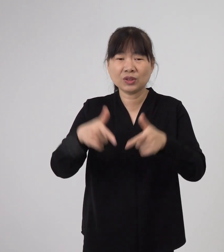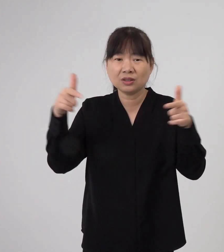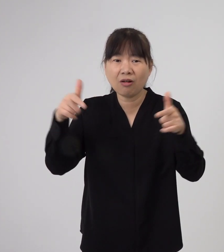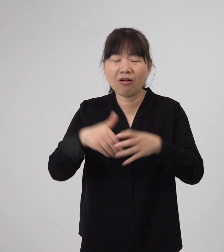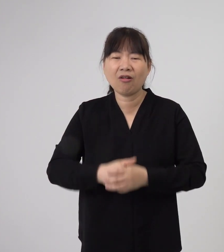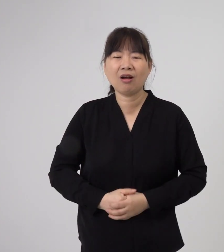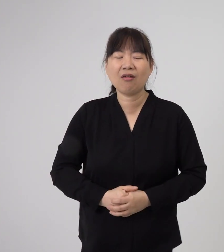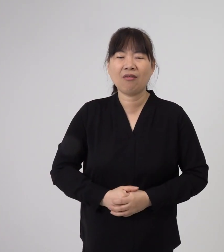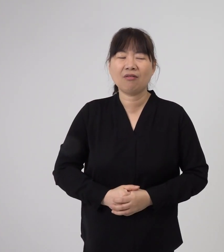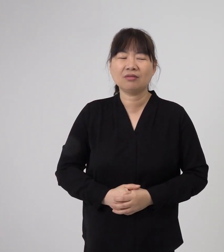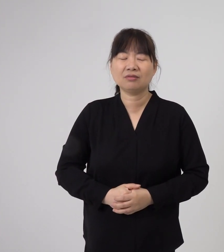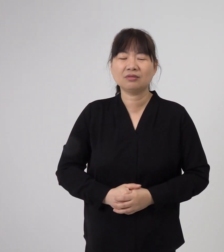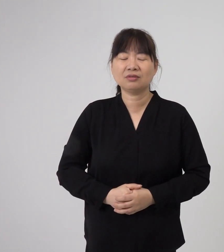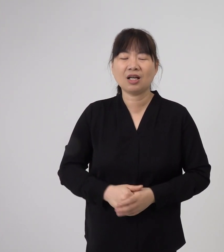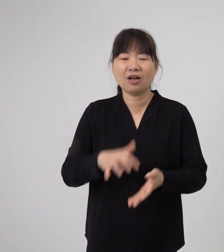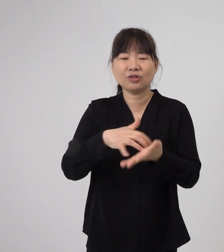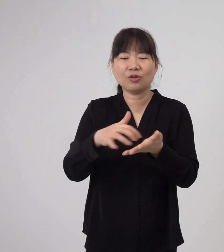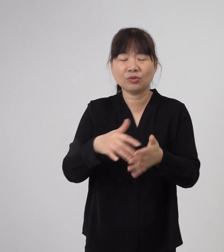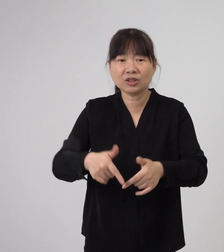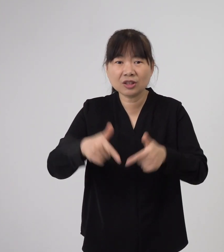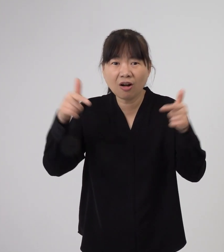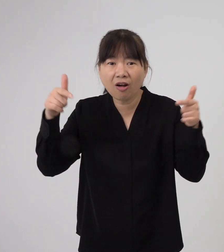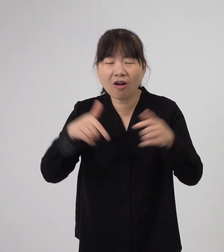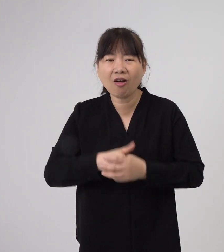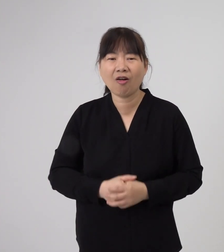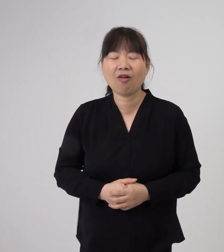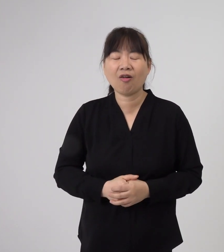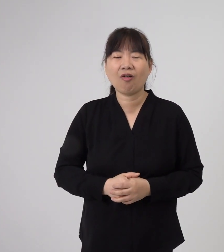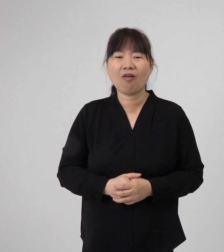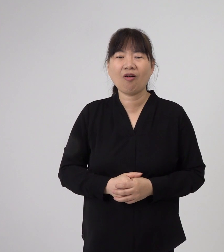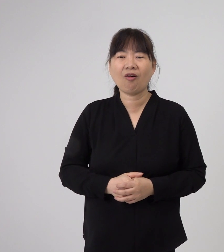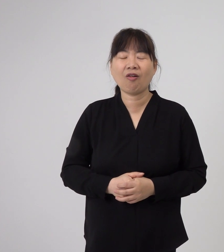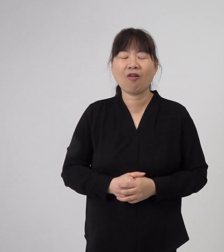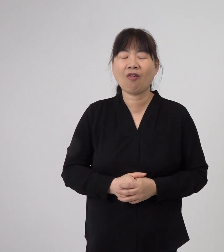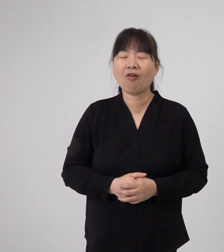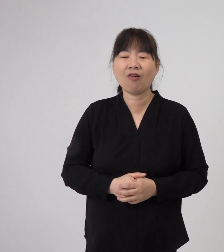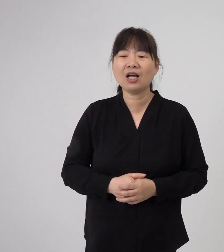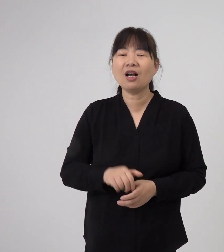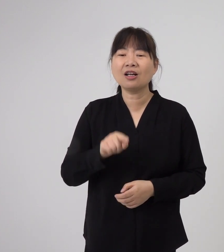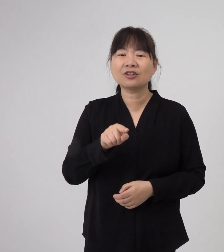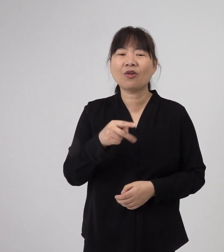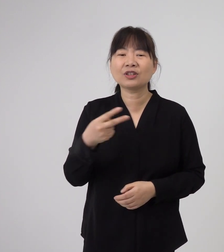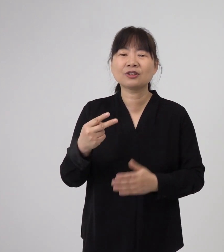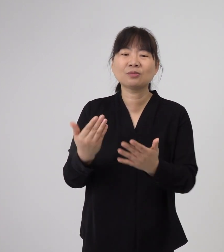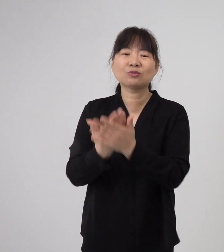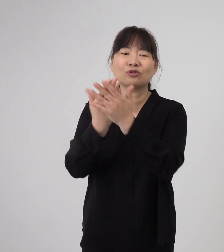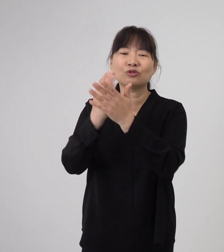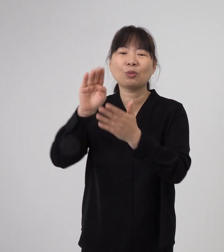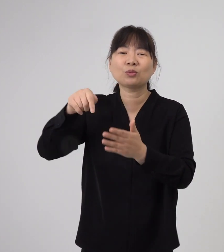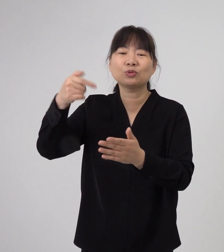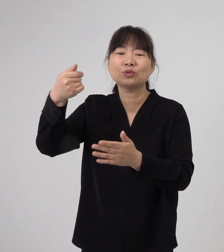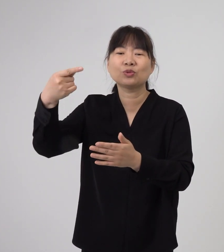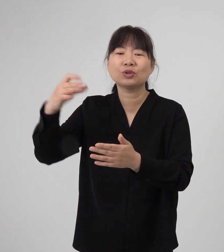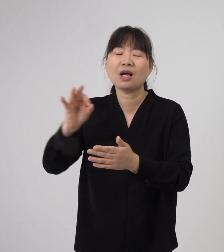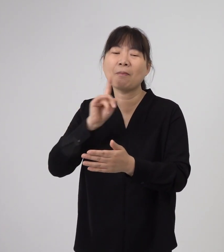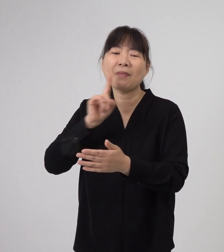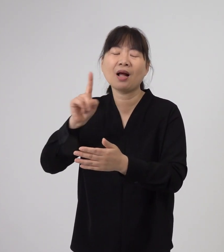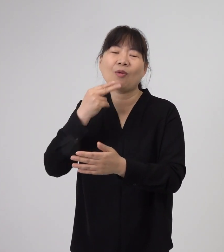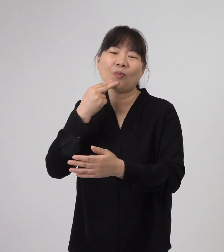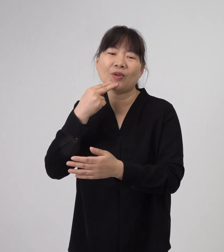늘어나고, 수가 늘어나는 건 어디에도 부흥이라고 설명한 적이 없어요. 그냥 성장을 했다고 얘기하는